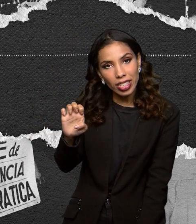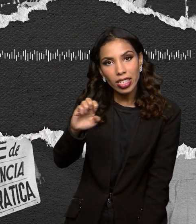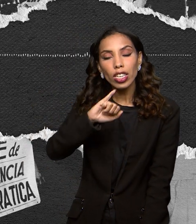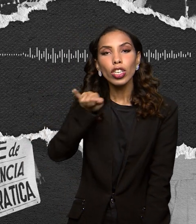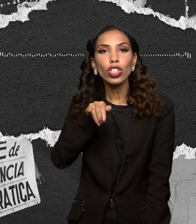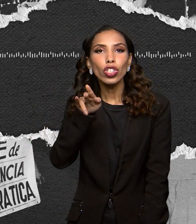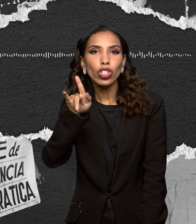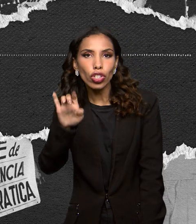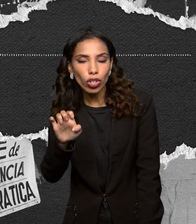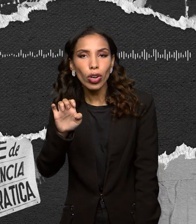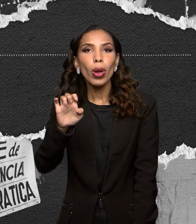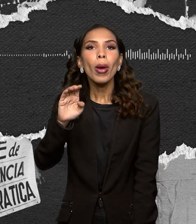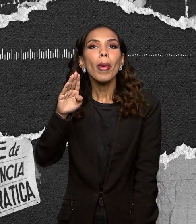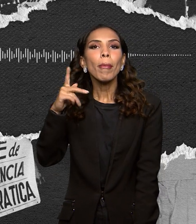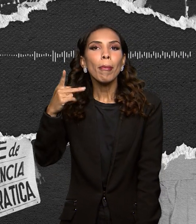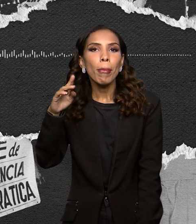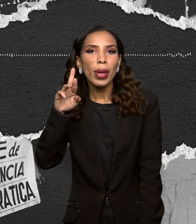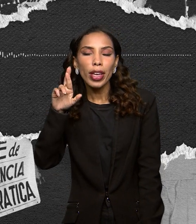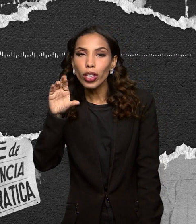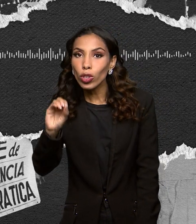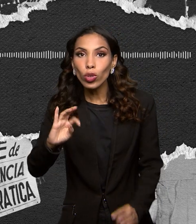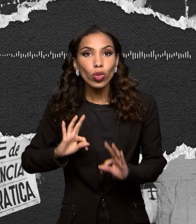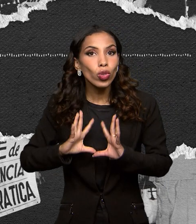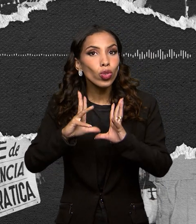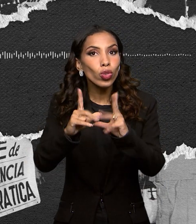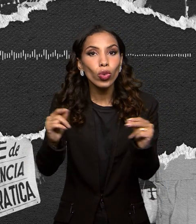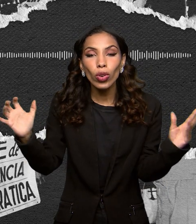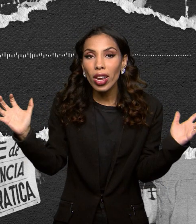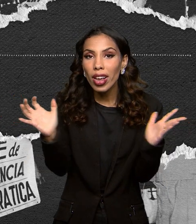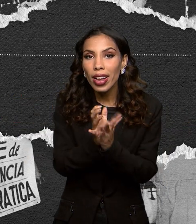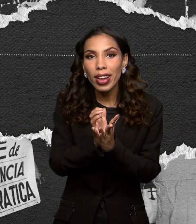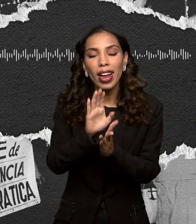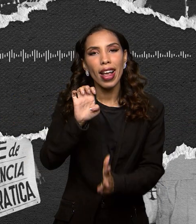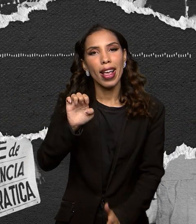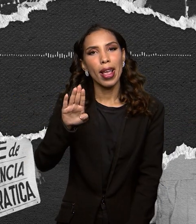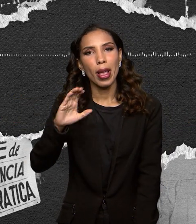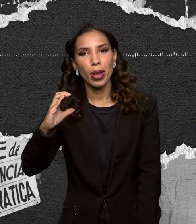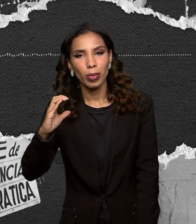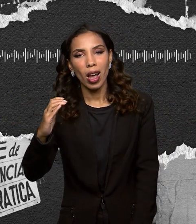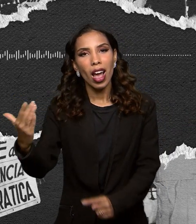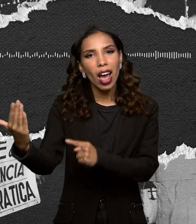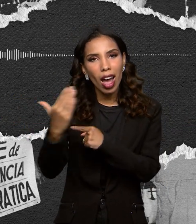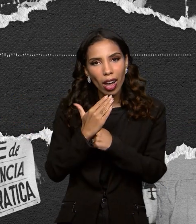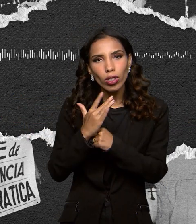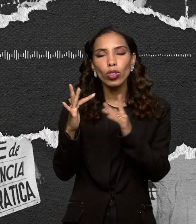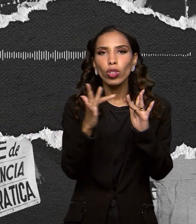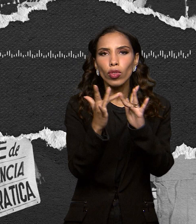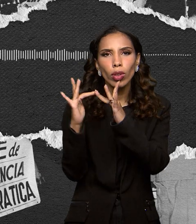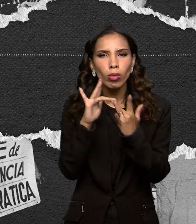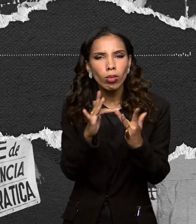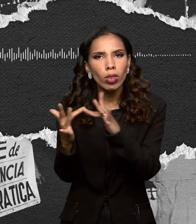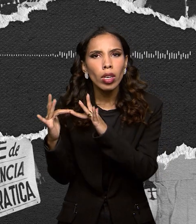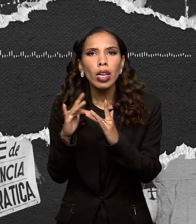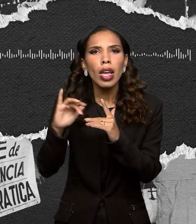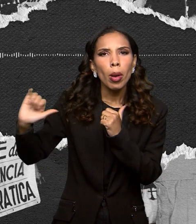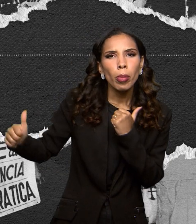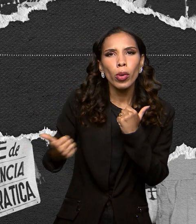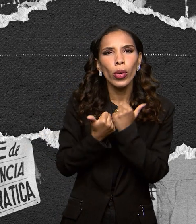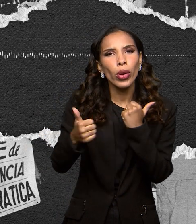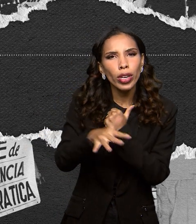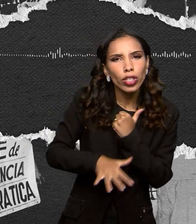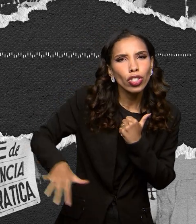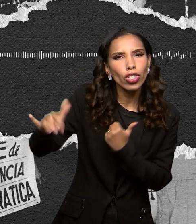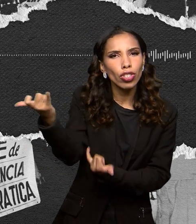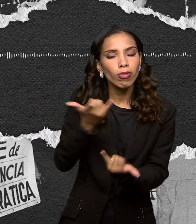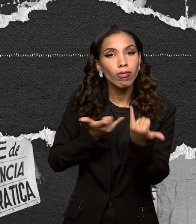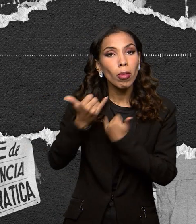Berlitz, Pedro Cardoso e a toda a equipe do acervo da EBC, pela ajuda com contatos, informações e apoio geral.